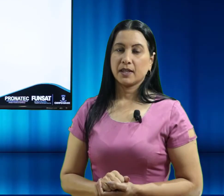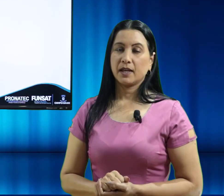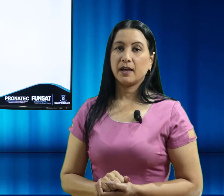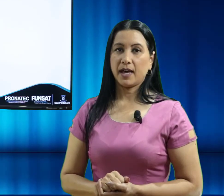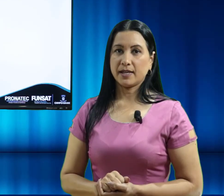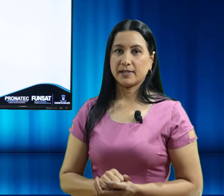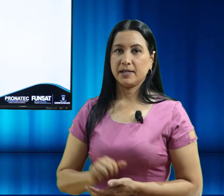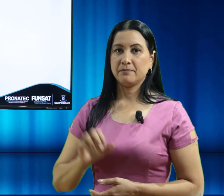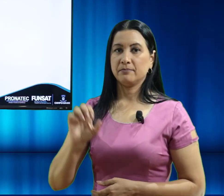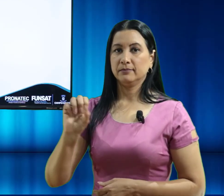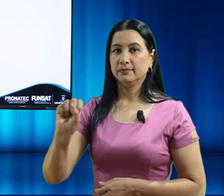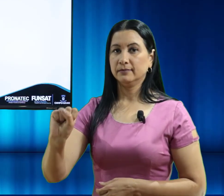S.